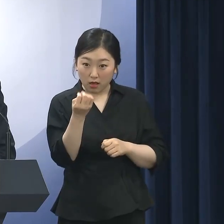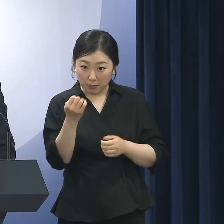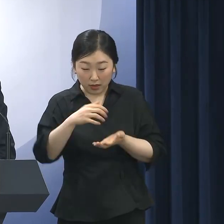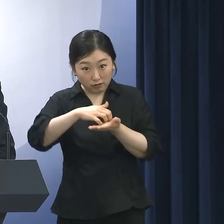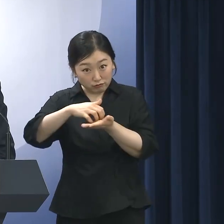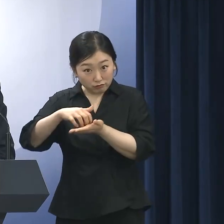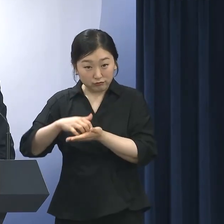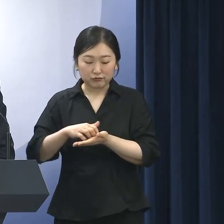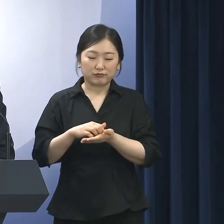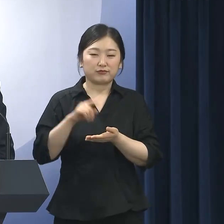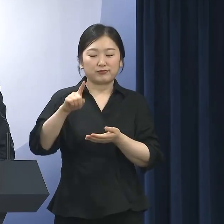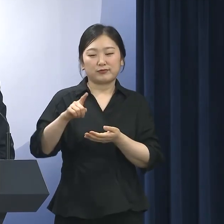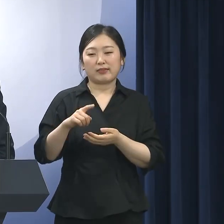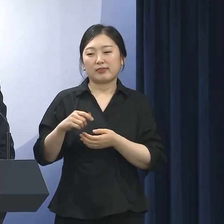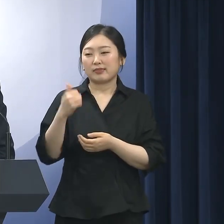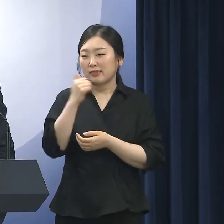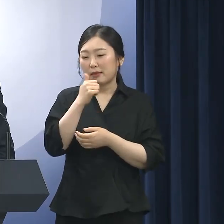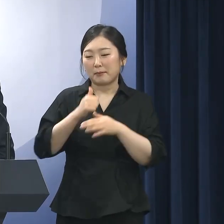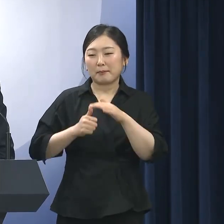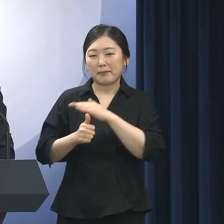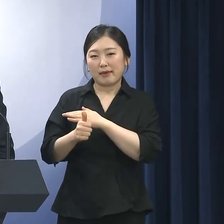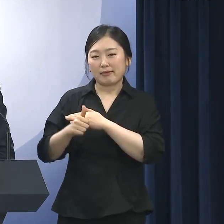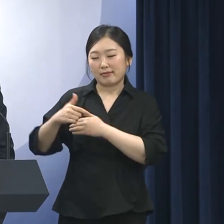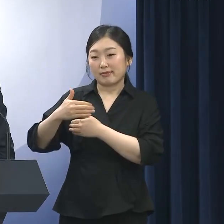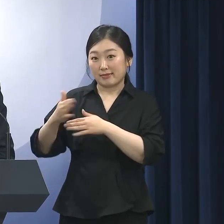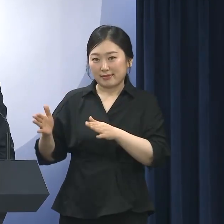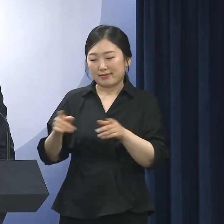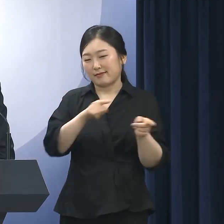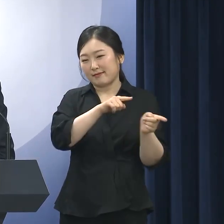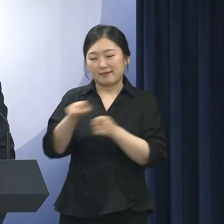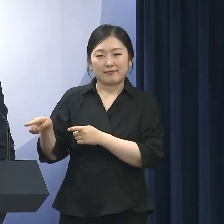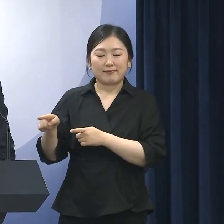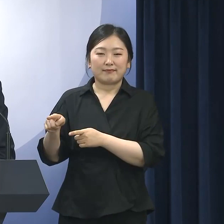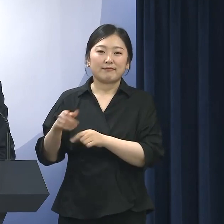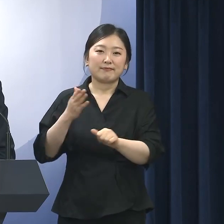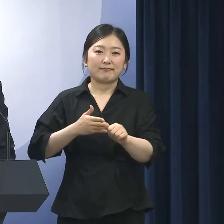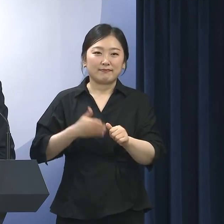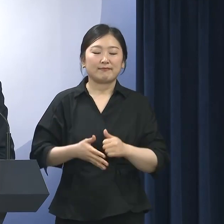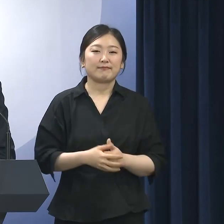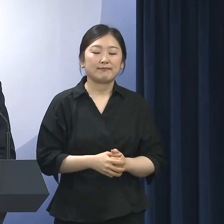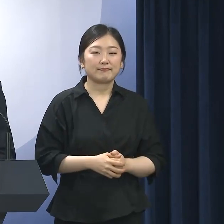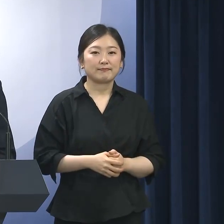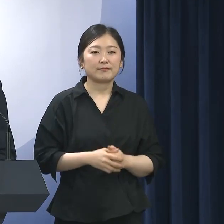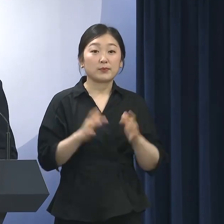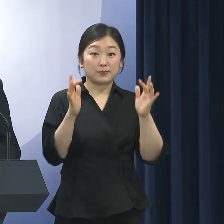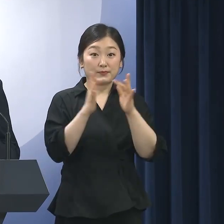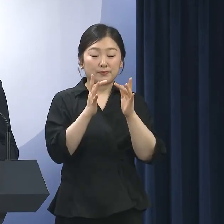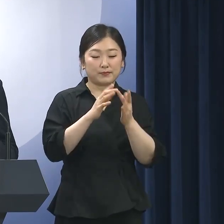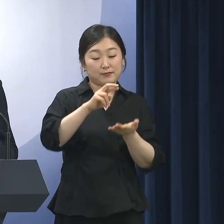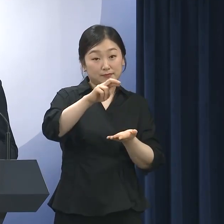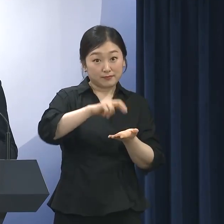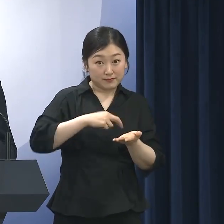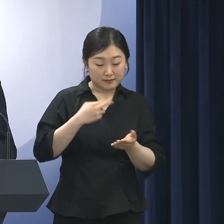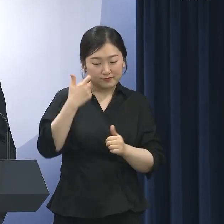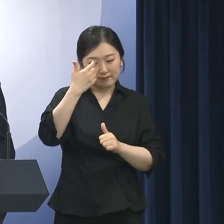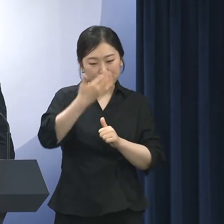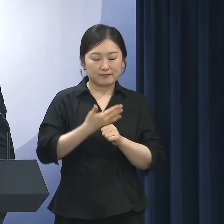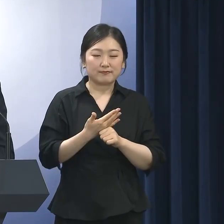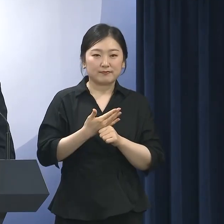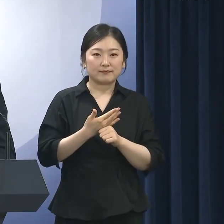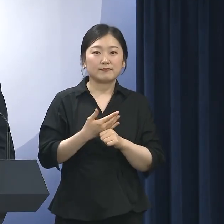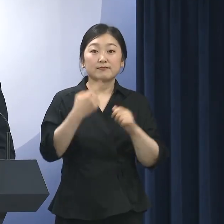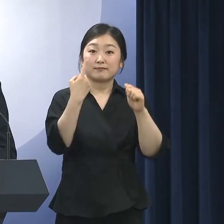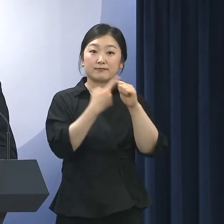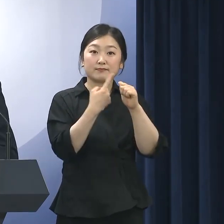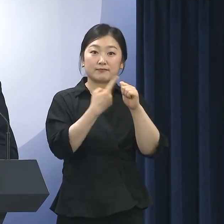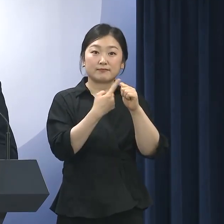부탁드립니다. 먼저 온라인으로 전달된 출입기자단의 사전 질의에 대해 답변드리겠습니다. 첫 번째